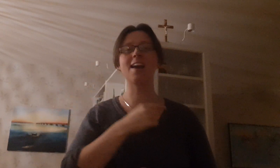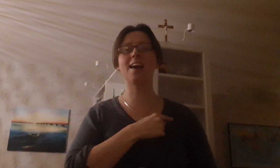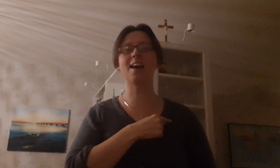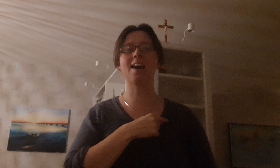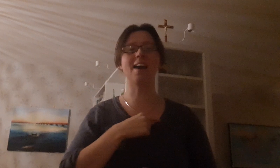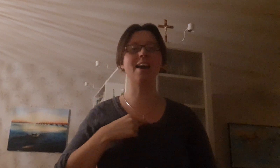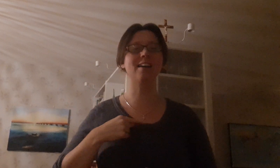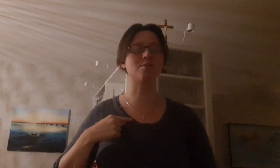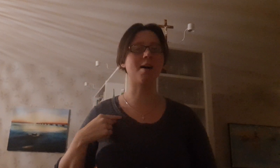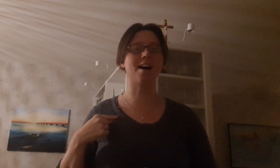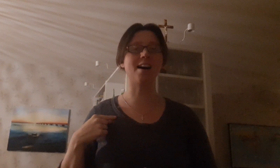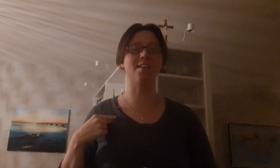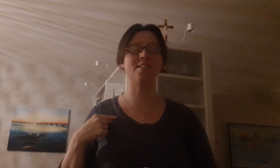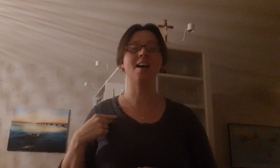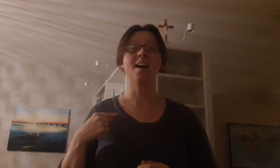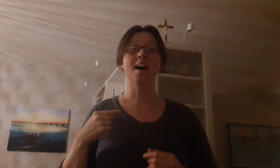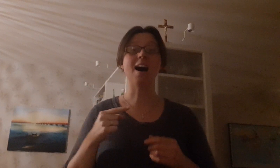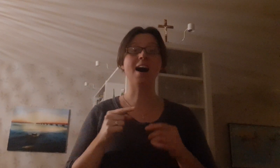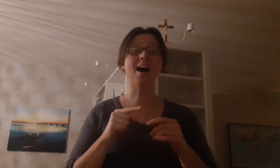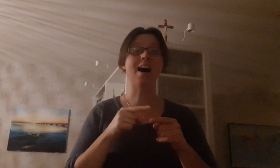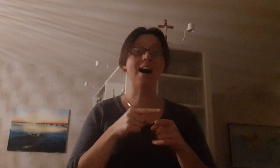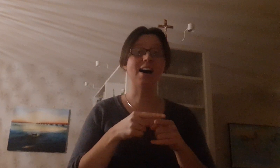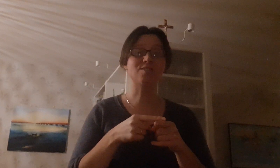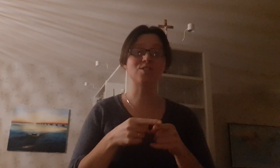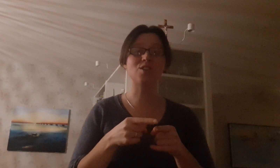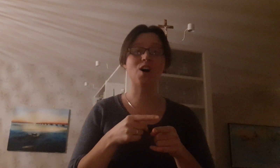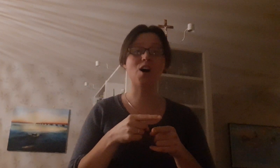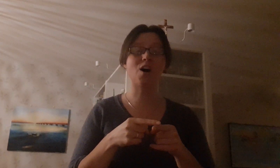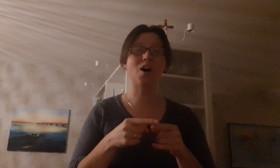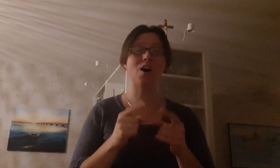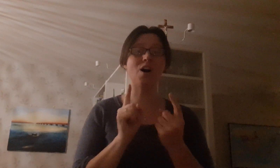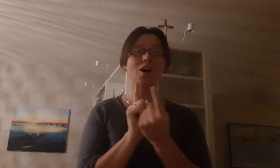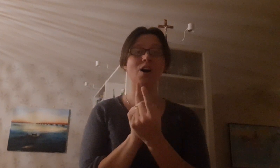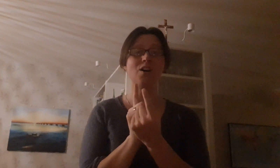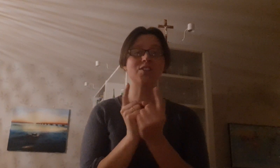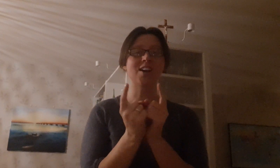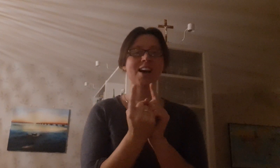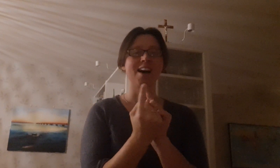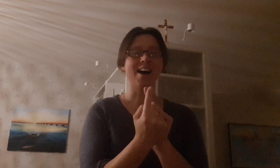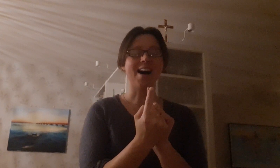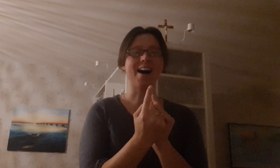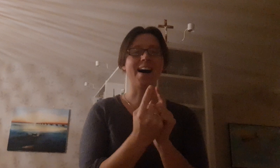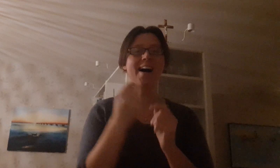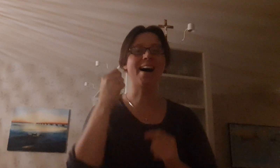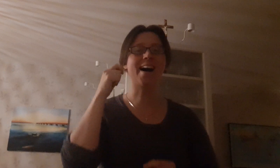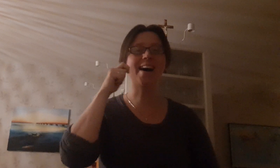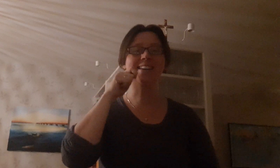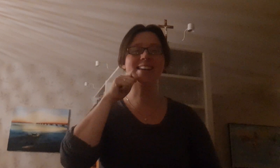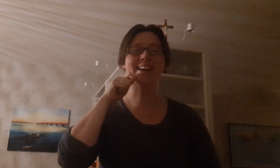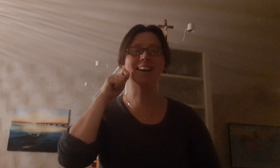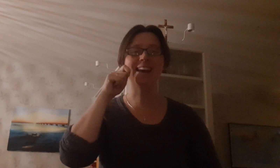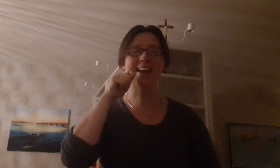man att snart är det